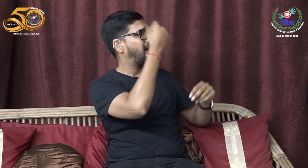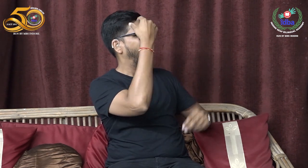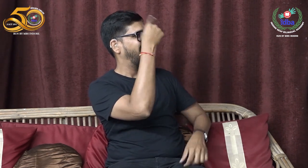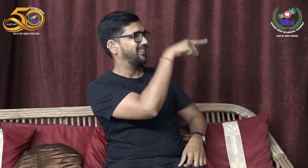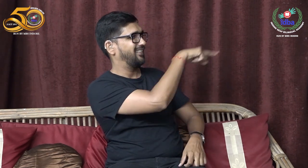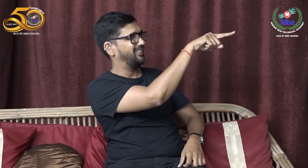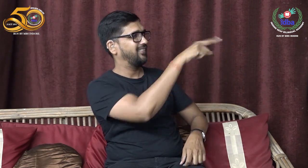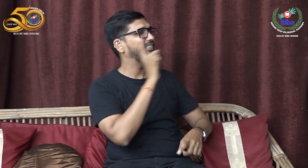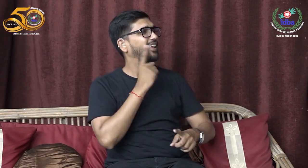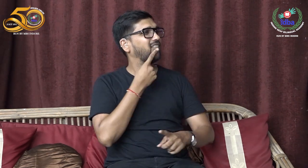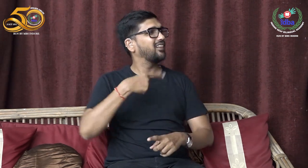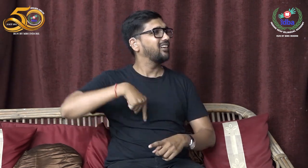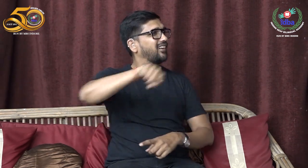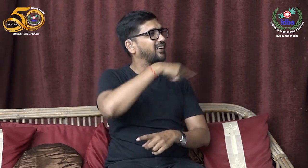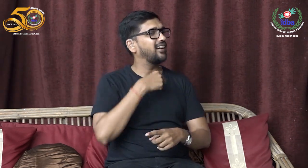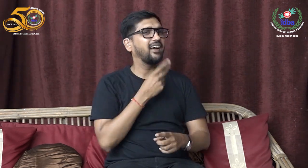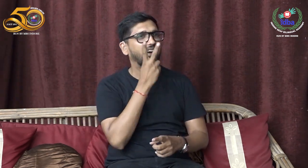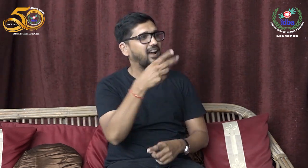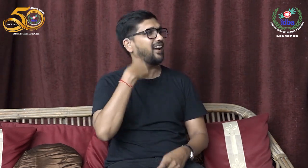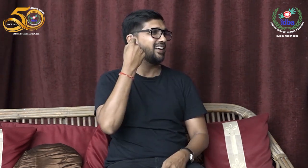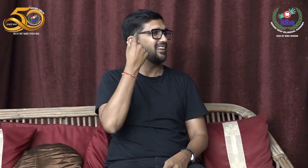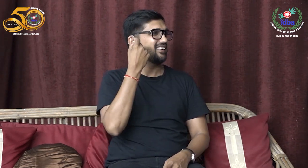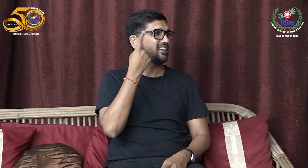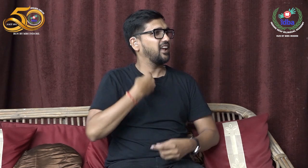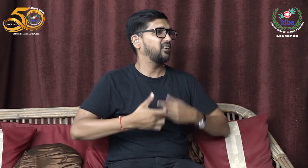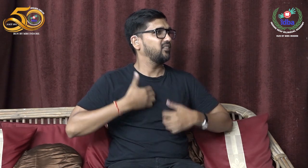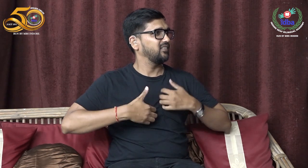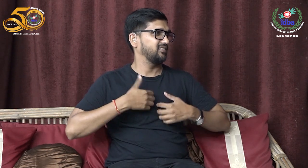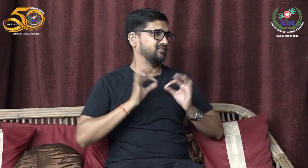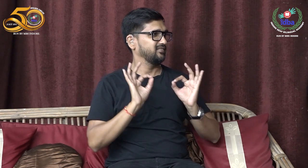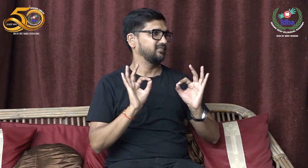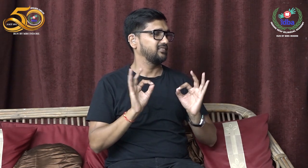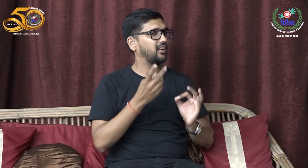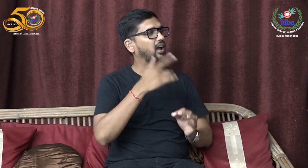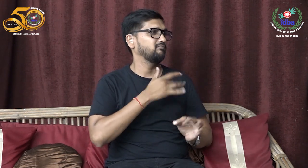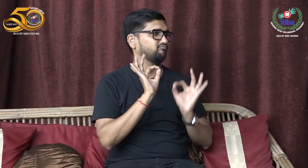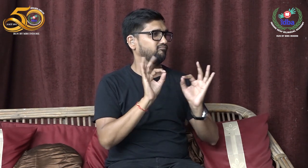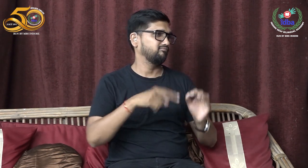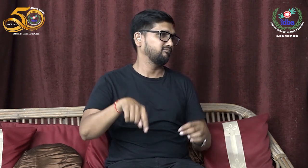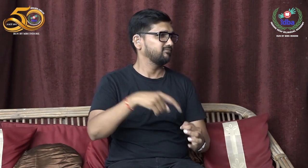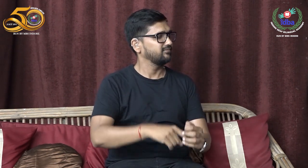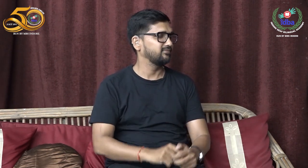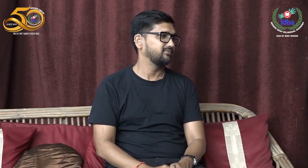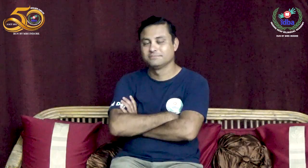आती थी। अब जैसे घर में आता था, अब हर चीज़ में समझ आती, तो मेरा इंटरेस्ट जो है इसे बढ़ता गया और अच्छा होता